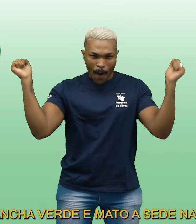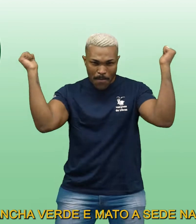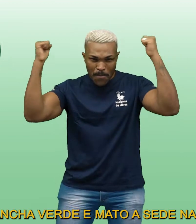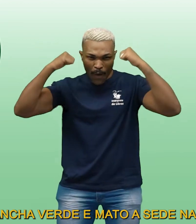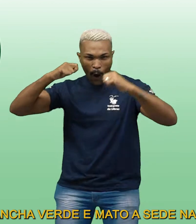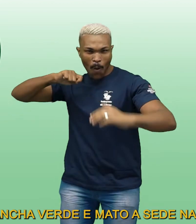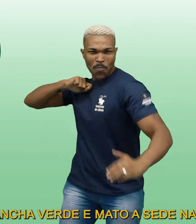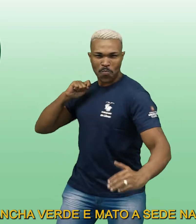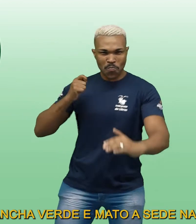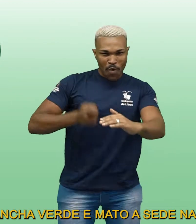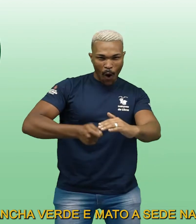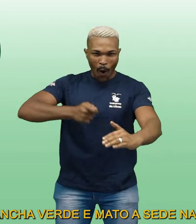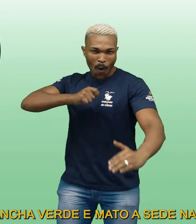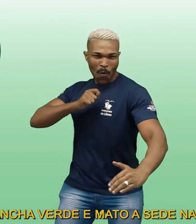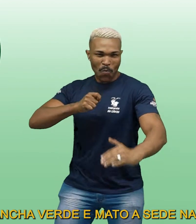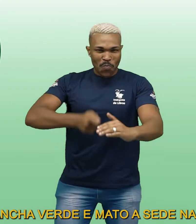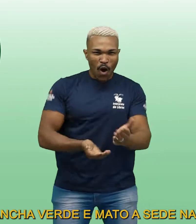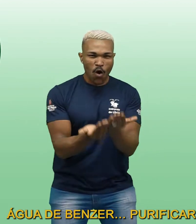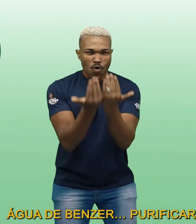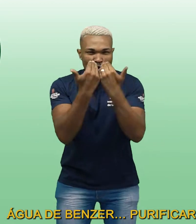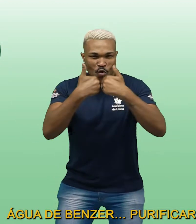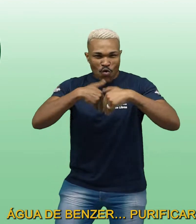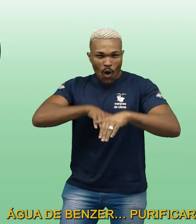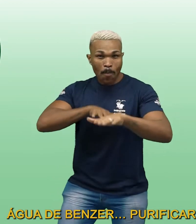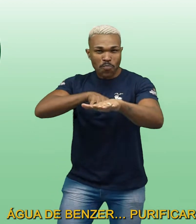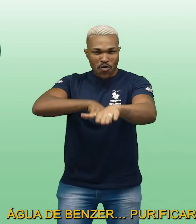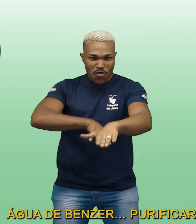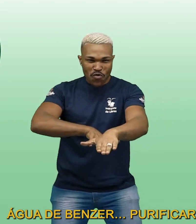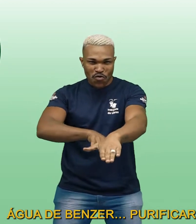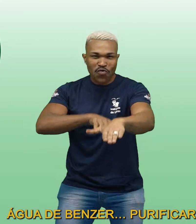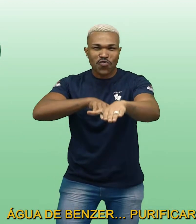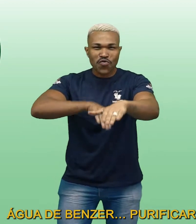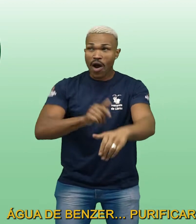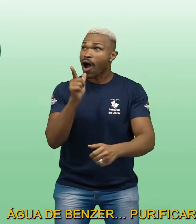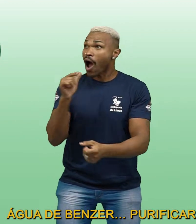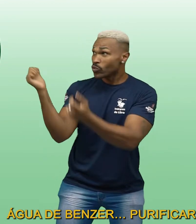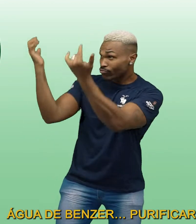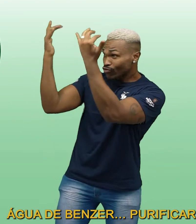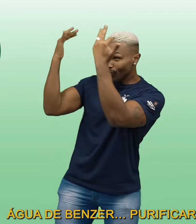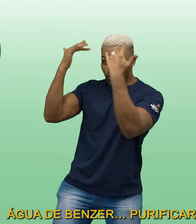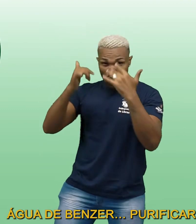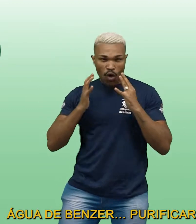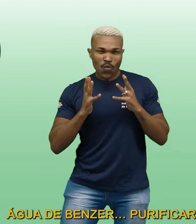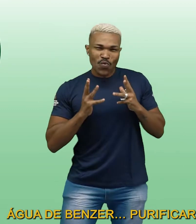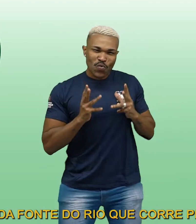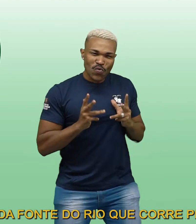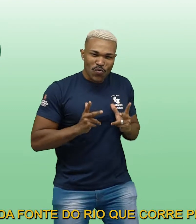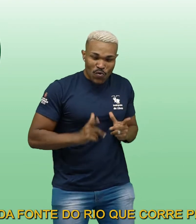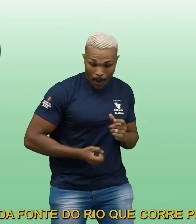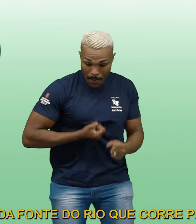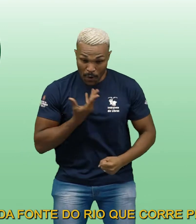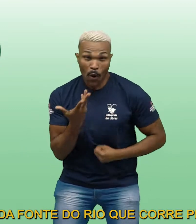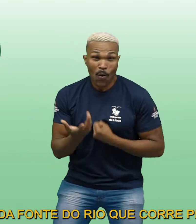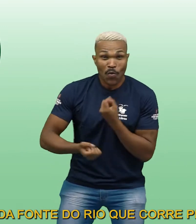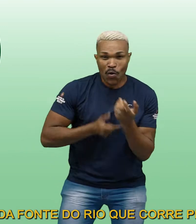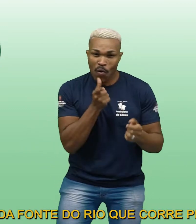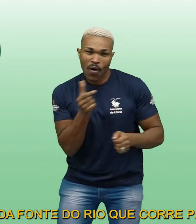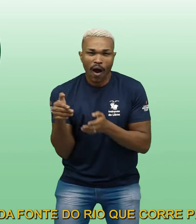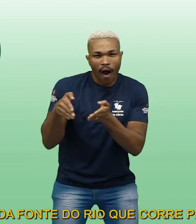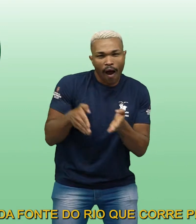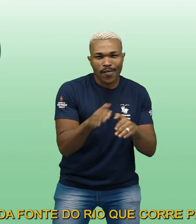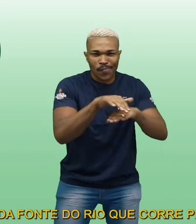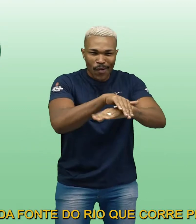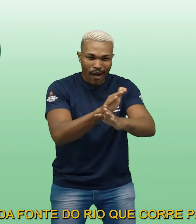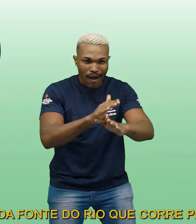Mancha verde, mato a sede na avenida. Água de vencer, vencer. Água da fonte do rio